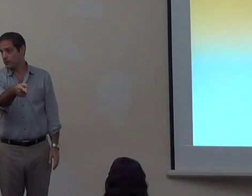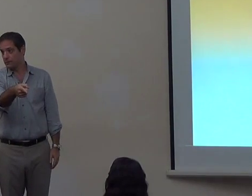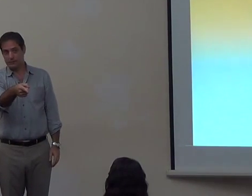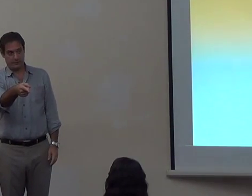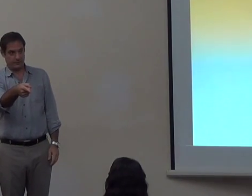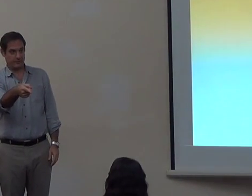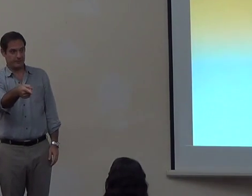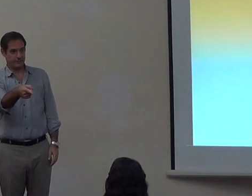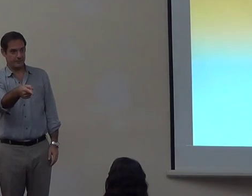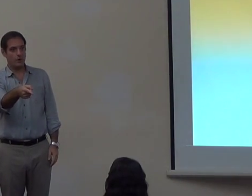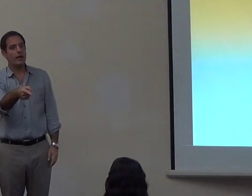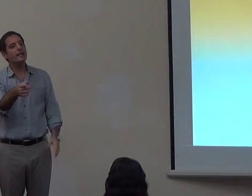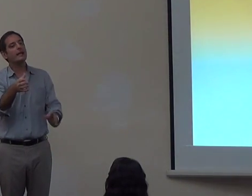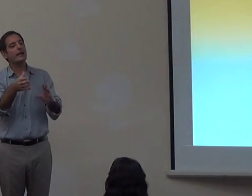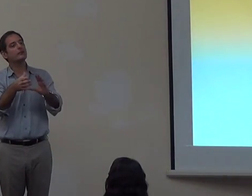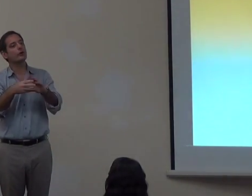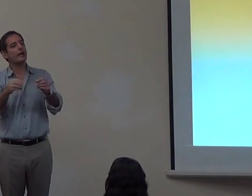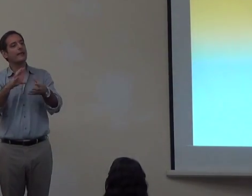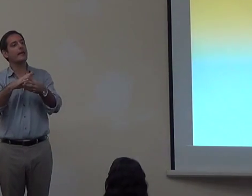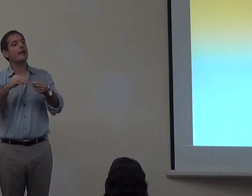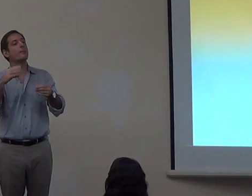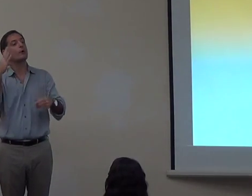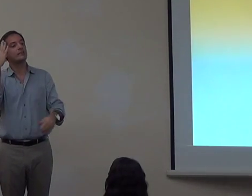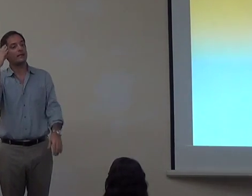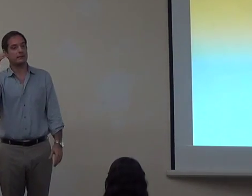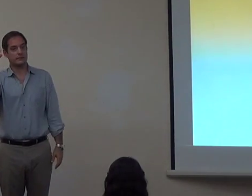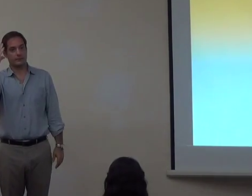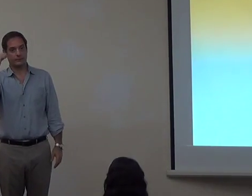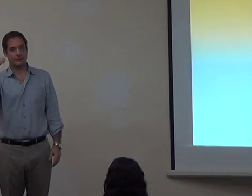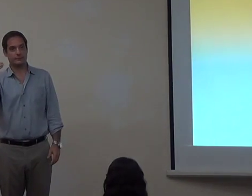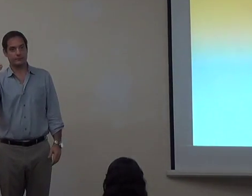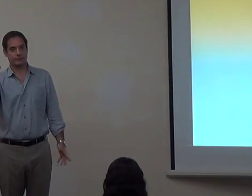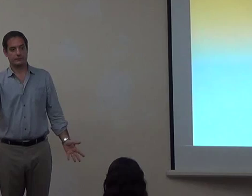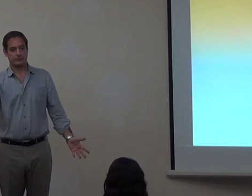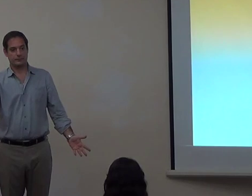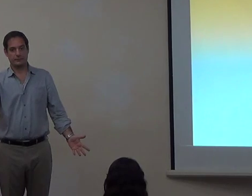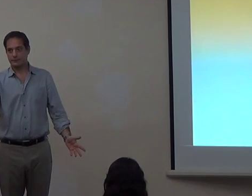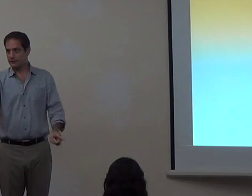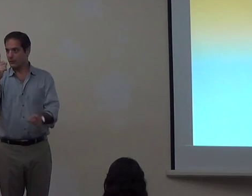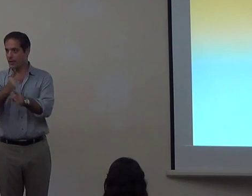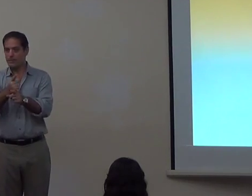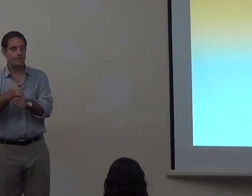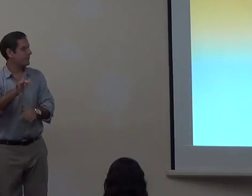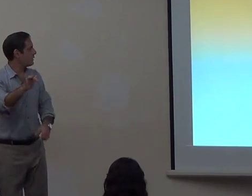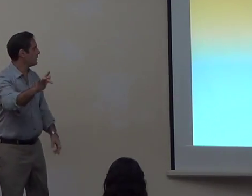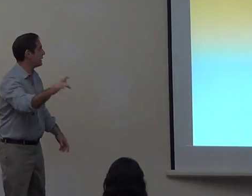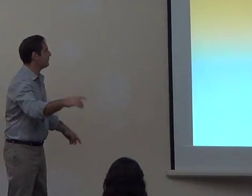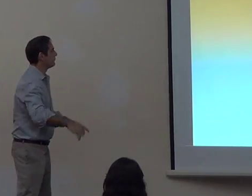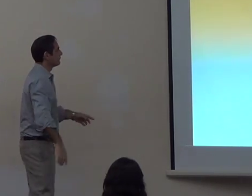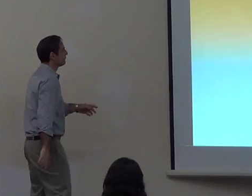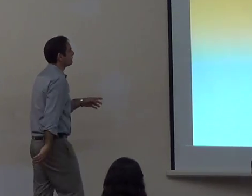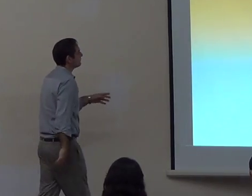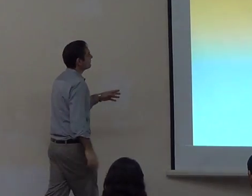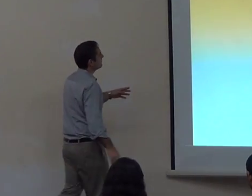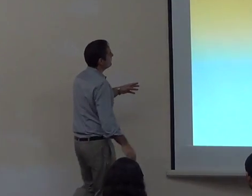manos. ¿Ok? Y es la historia de Moisés. ¿Ok?